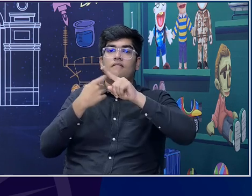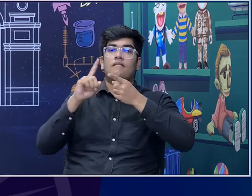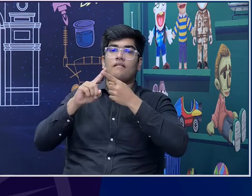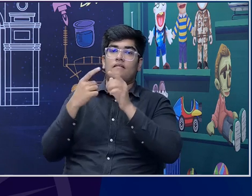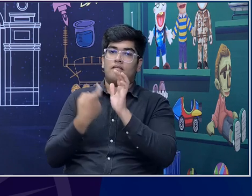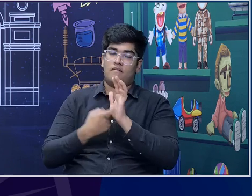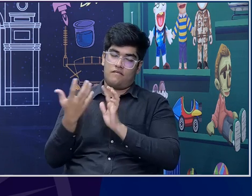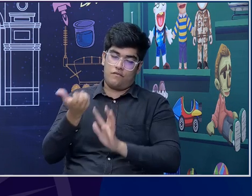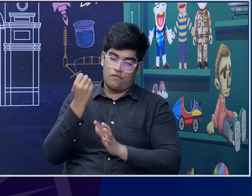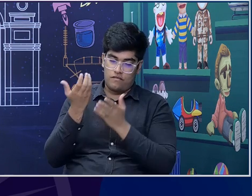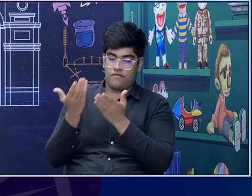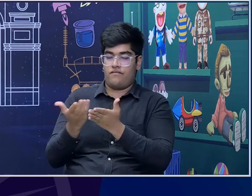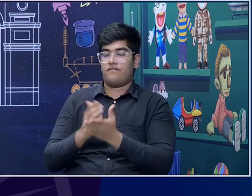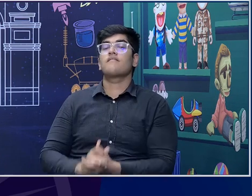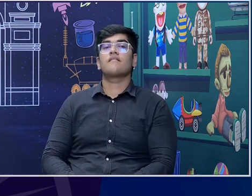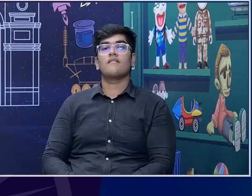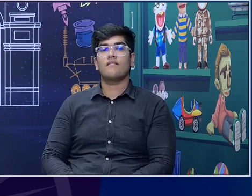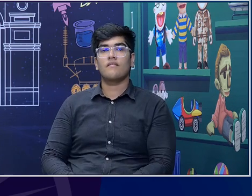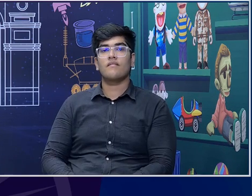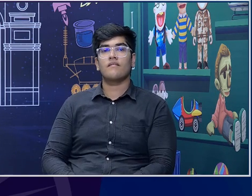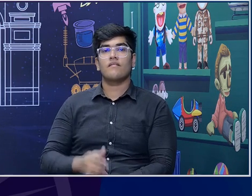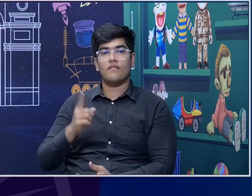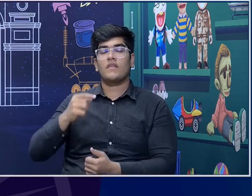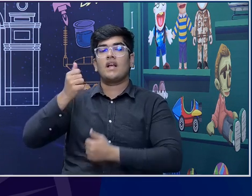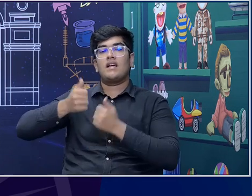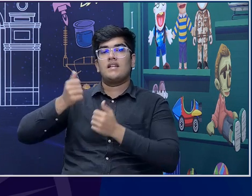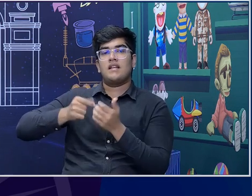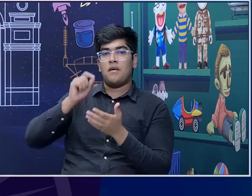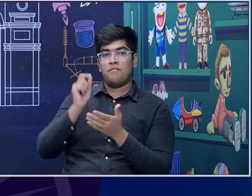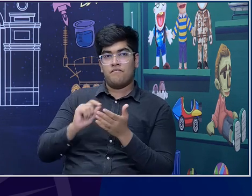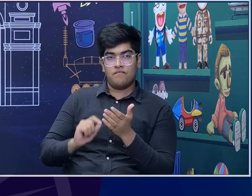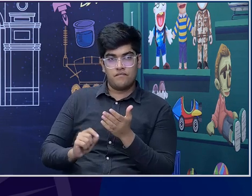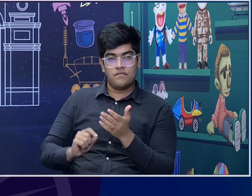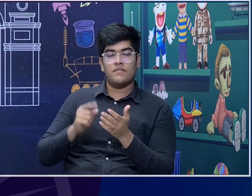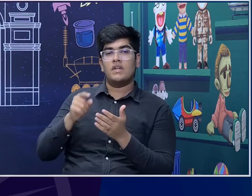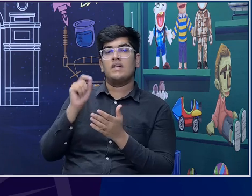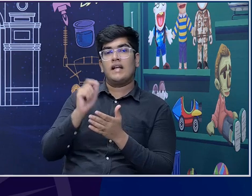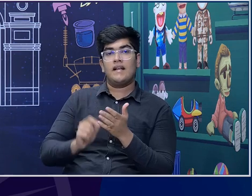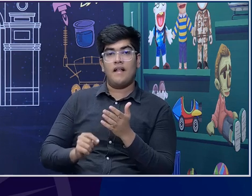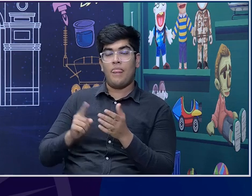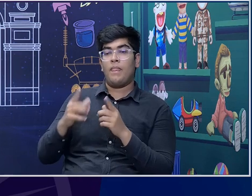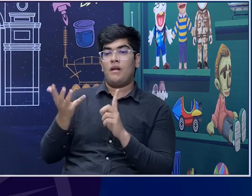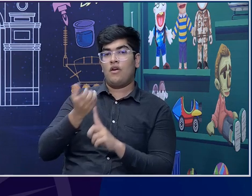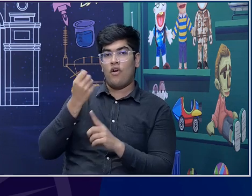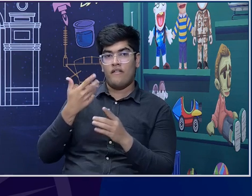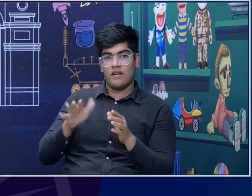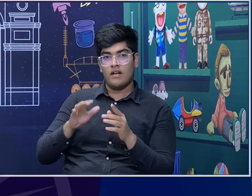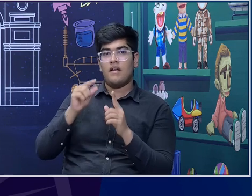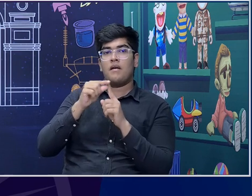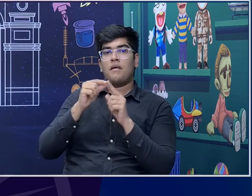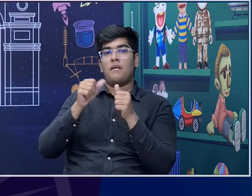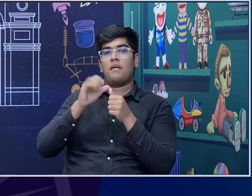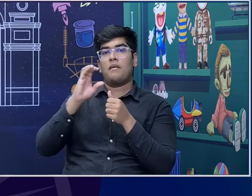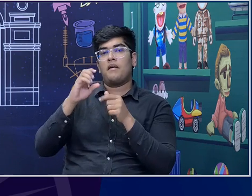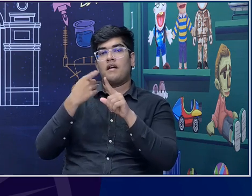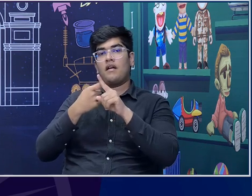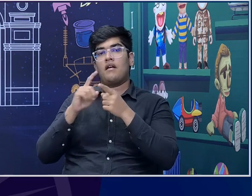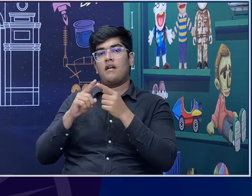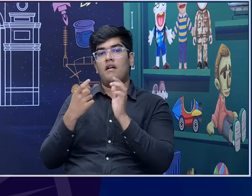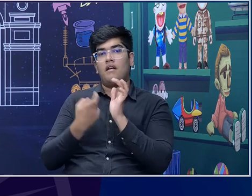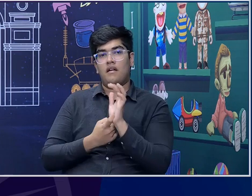जी ने भी डाक्या बनने के लिए एक एक्जाम दिया, एक इंतिहान दिया, और फिर वो पैकर से डाक्या बने, तो